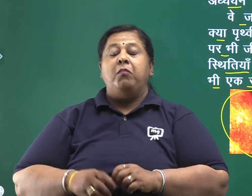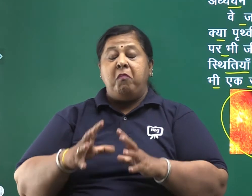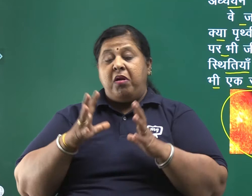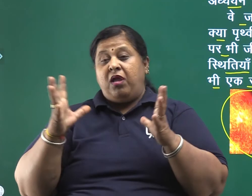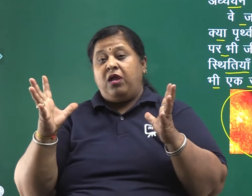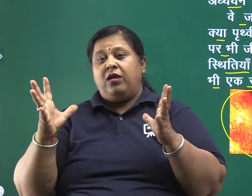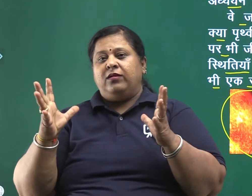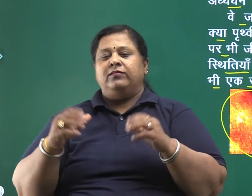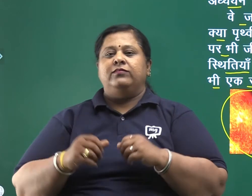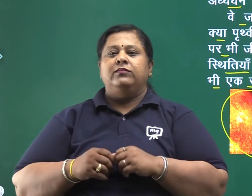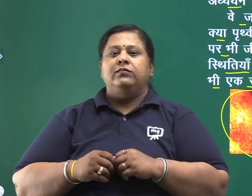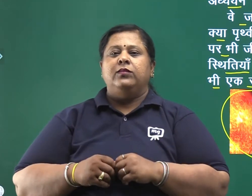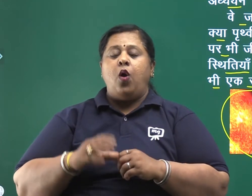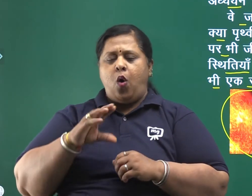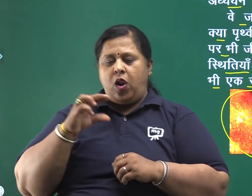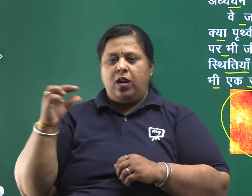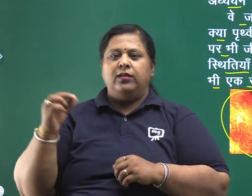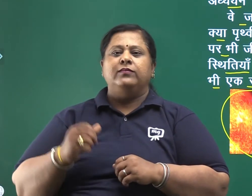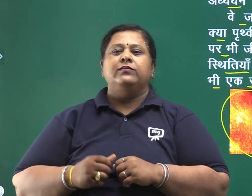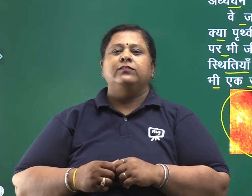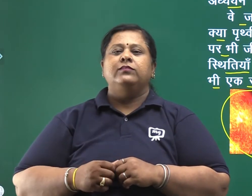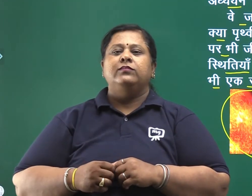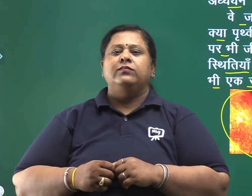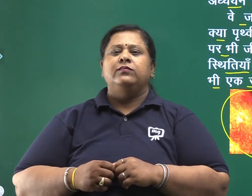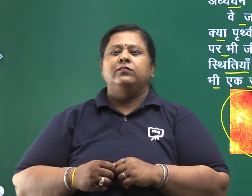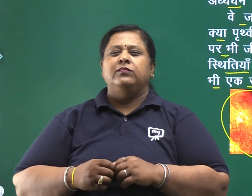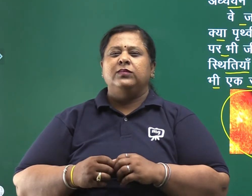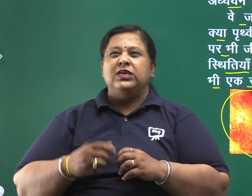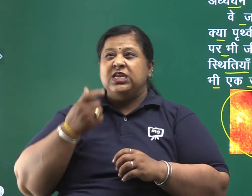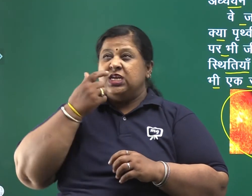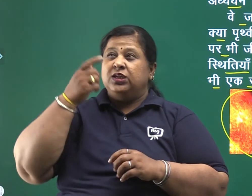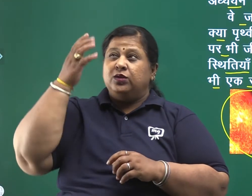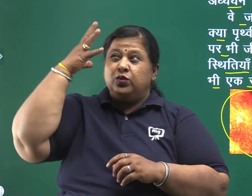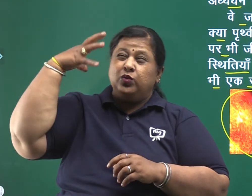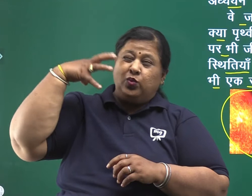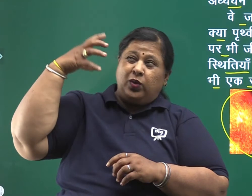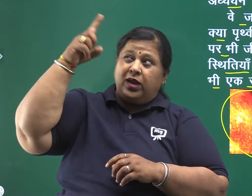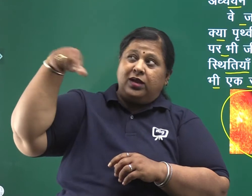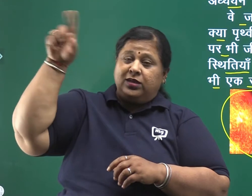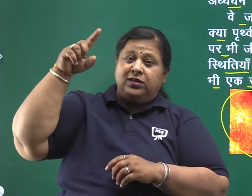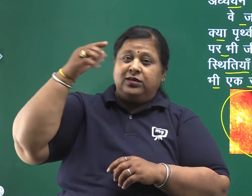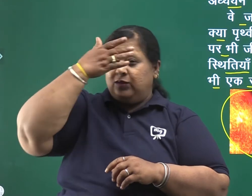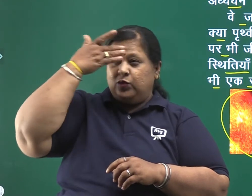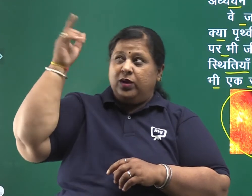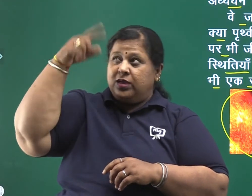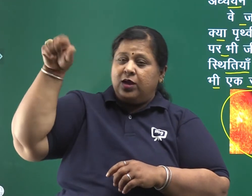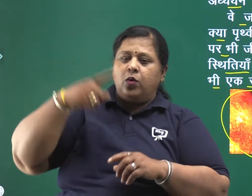बड़े और सूर्य के चारों ओर घूमने